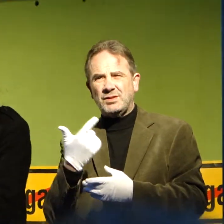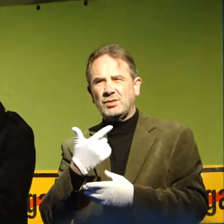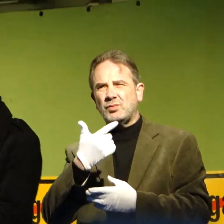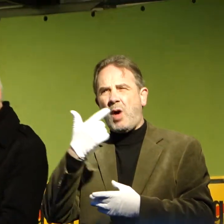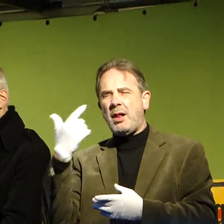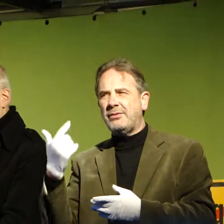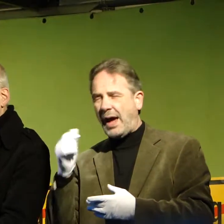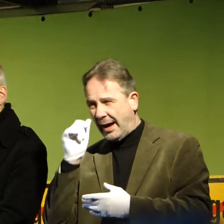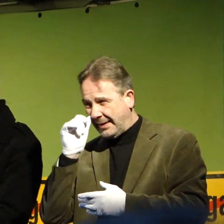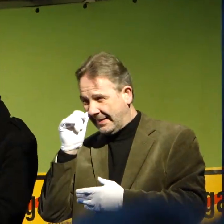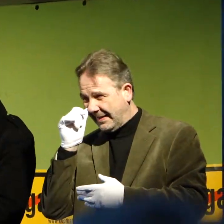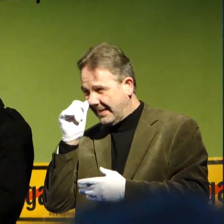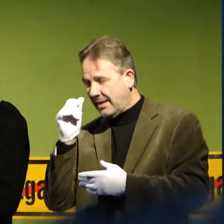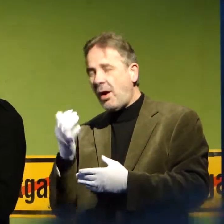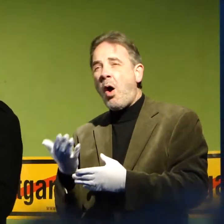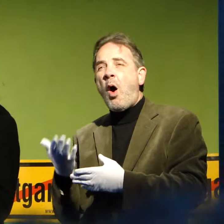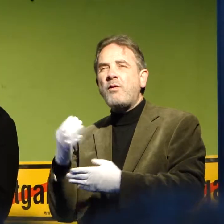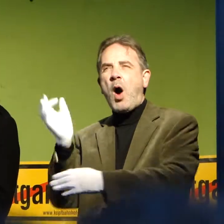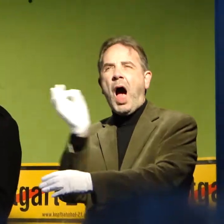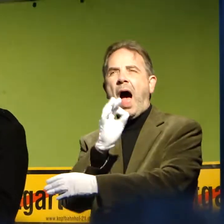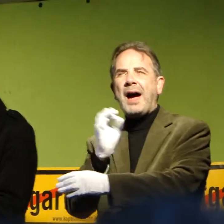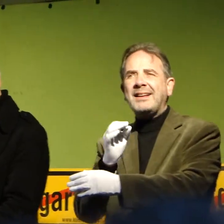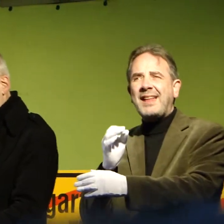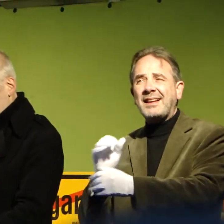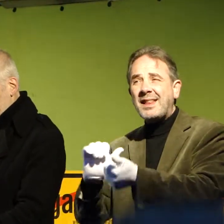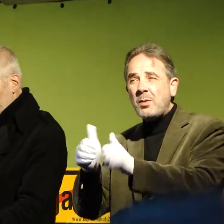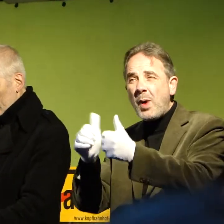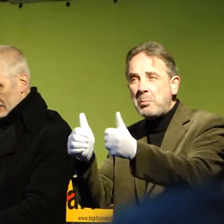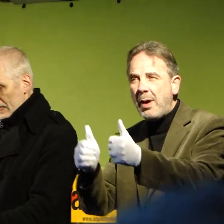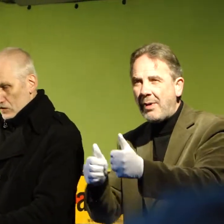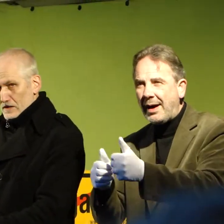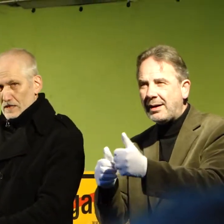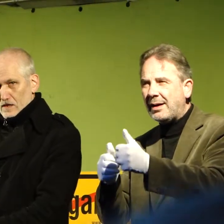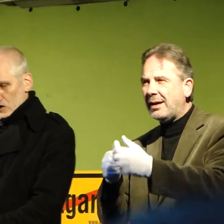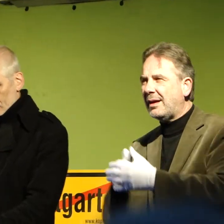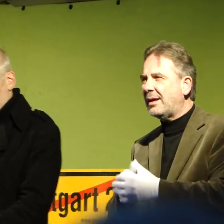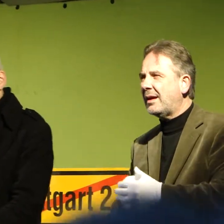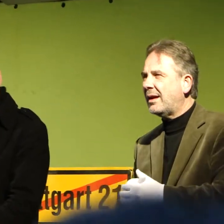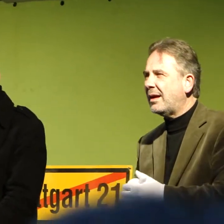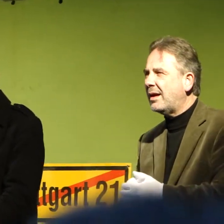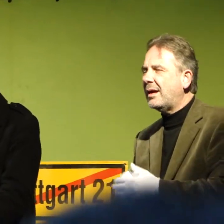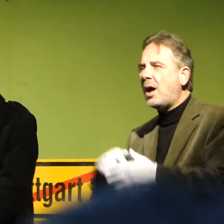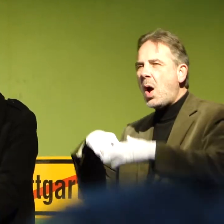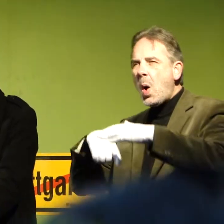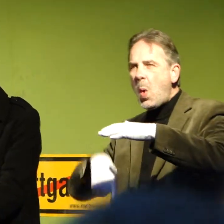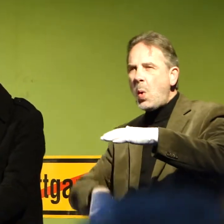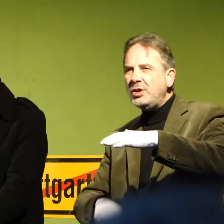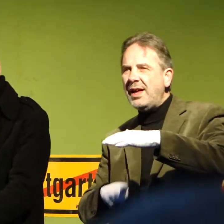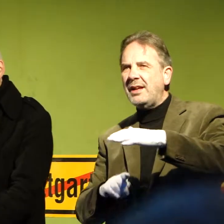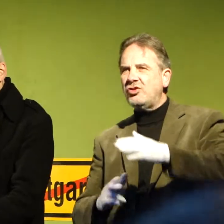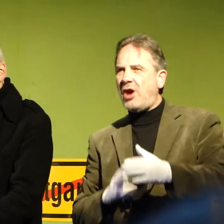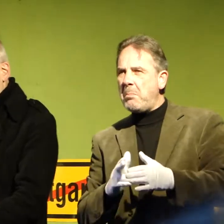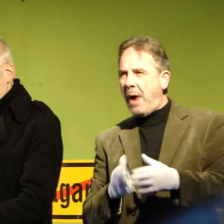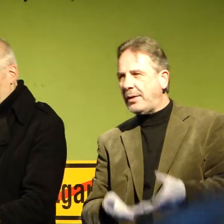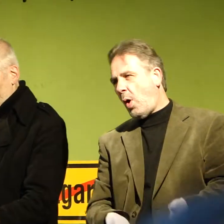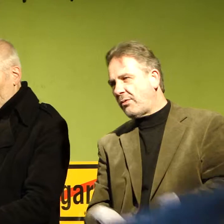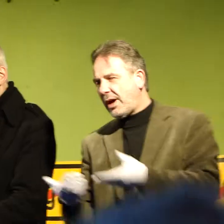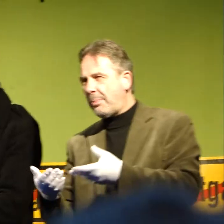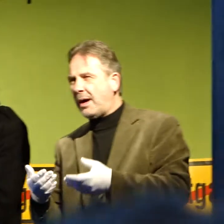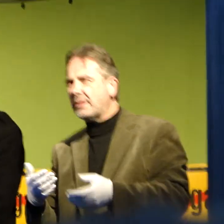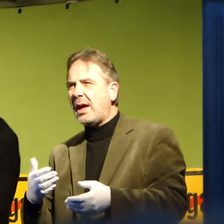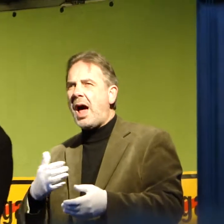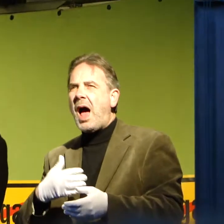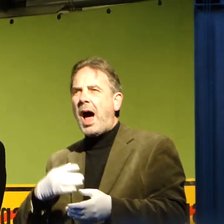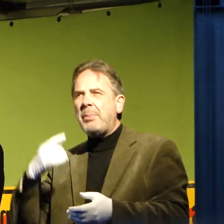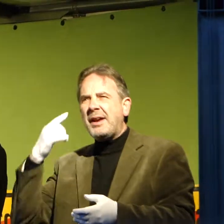noch vor dem Architektenwettbewerb von 1998, der den unterirdischen Bahnhof hervorbrachte, wurden die Denkmalpfleger